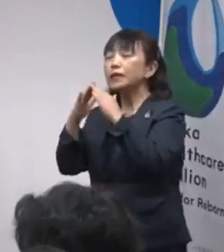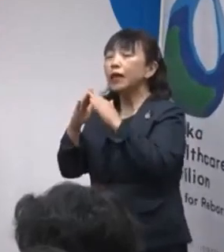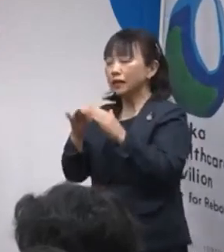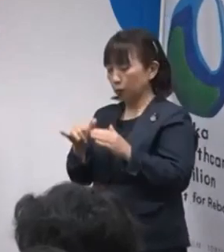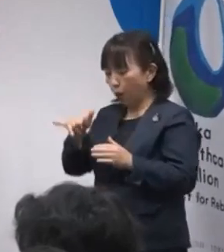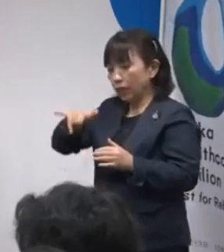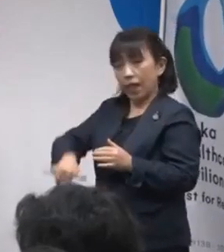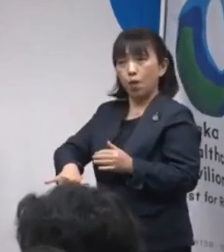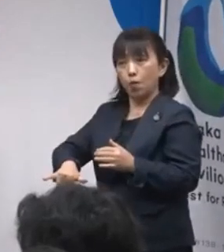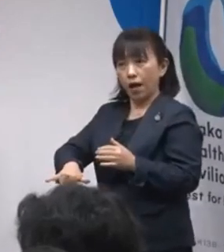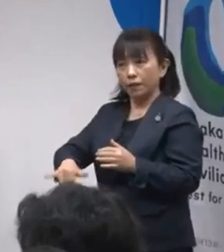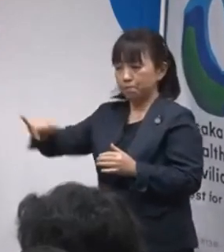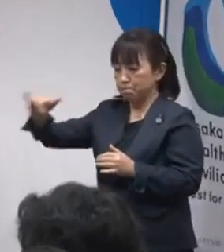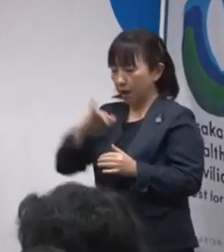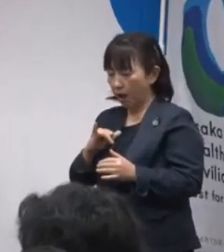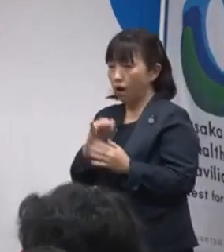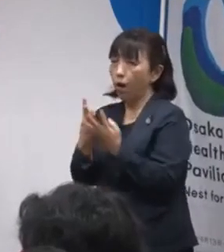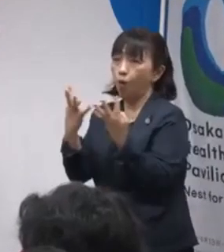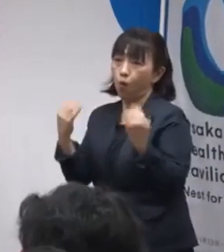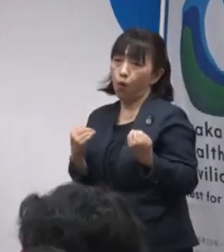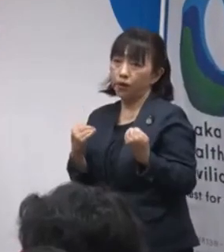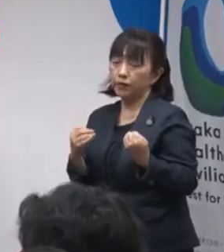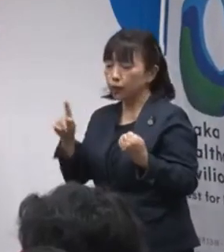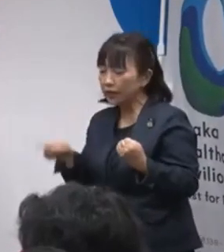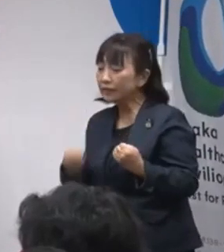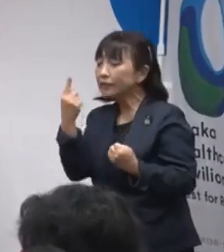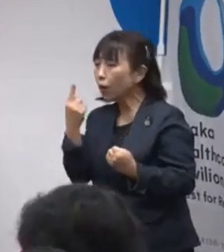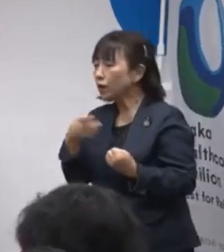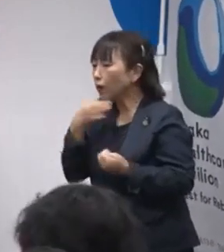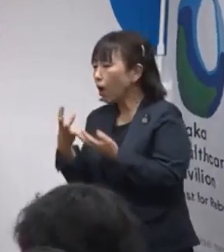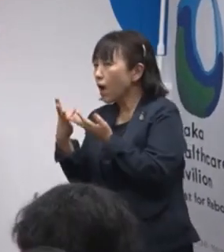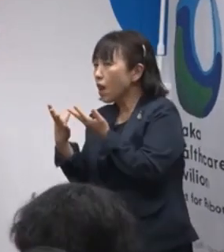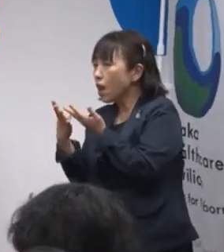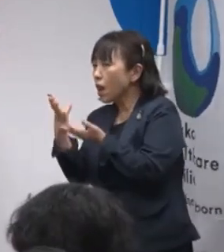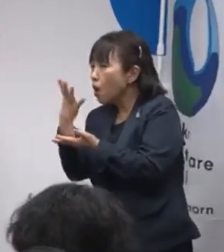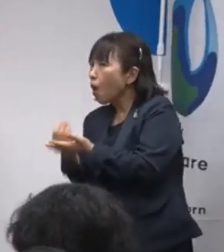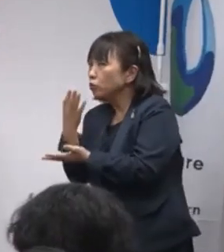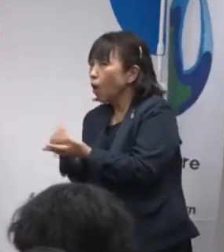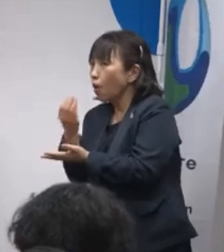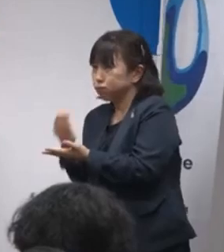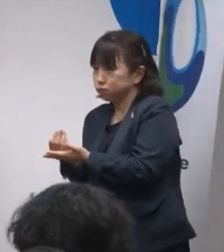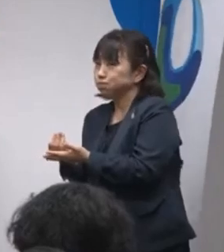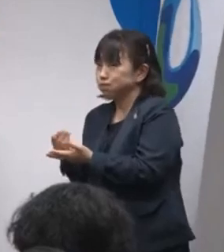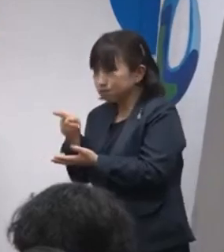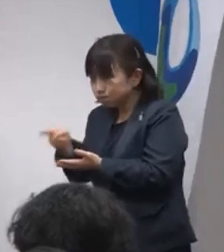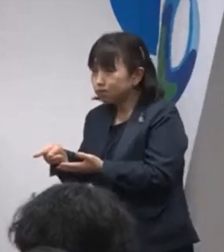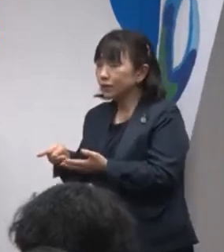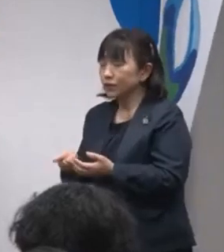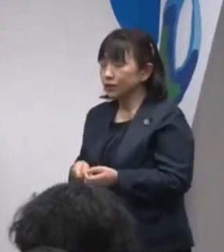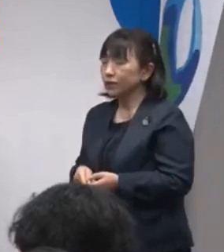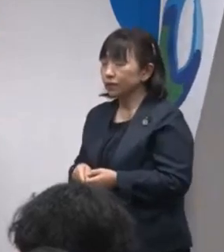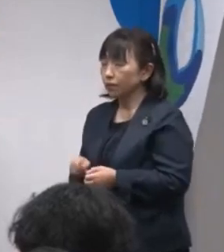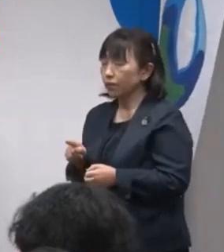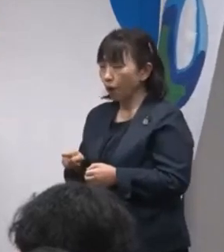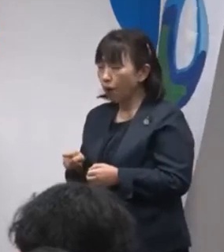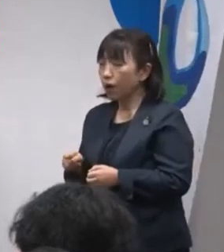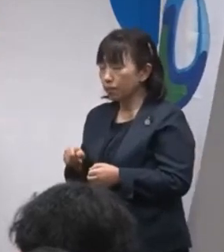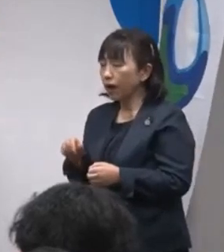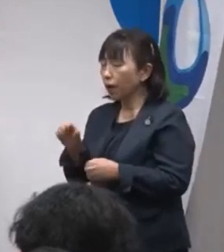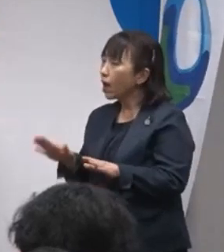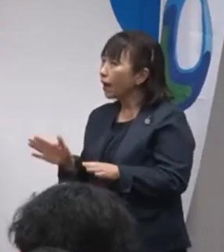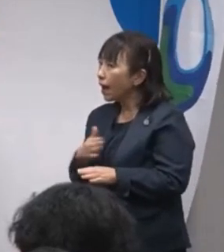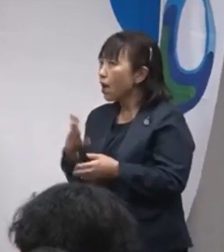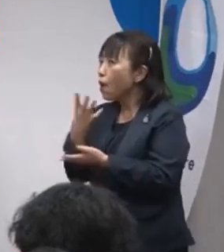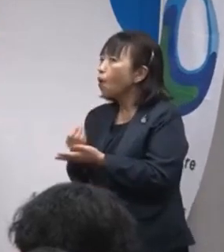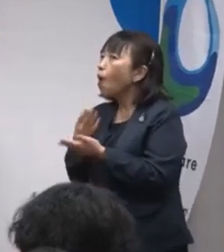が、その固定電話に自動録音機能、これからこれは録音しますというような自動録音機能、アナウンス機能であったり、